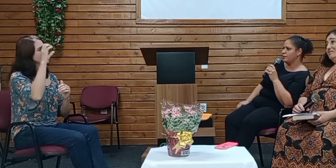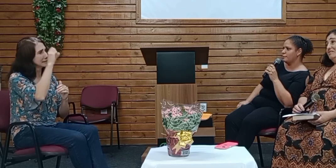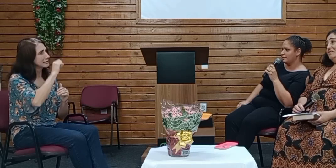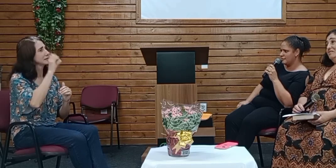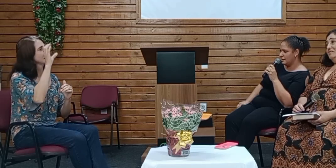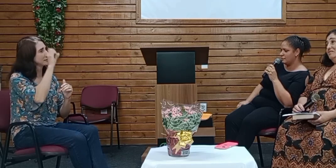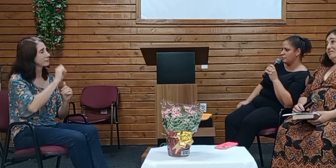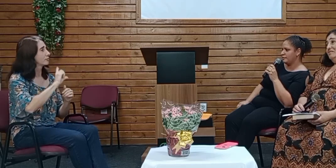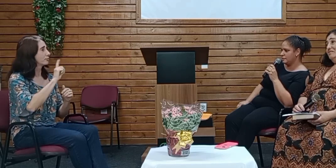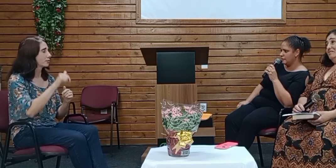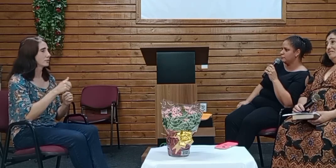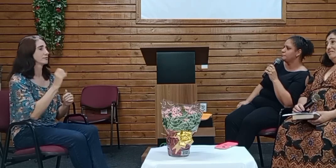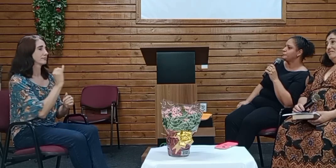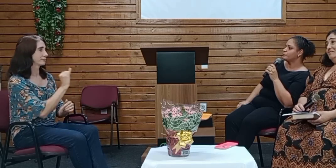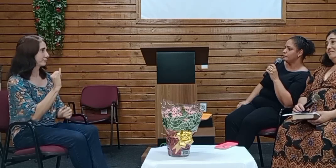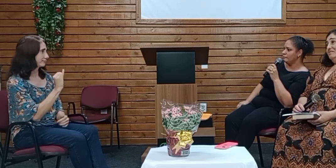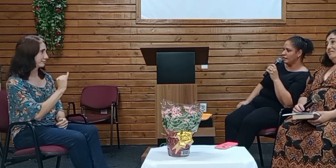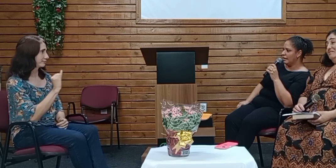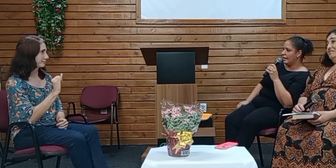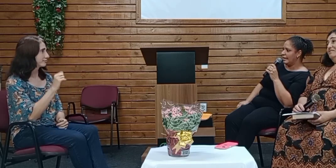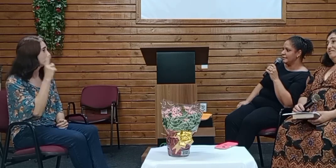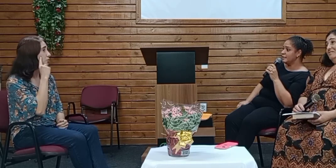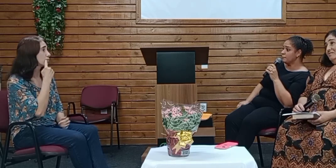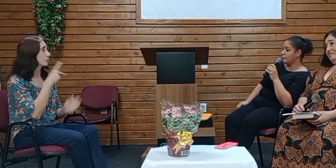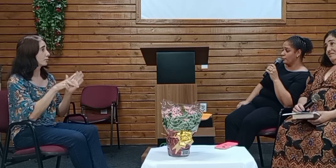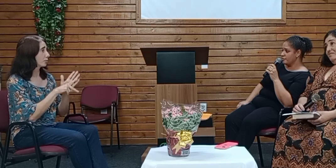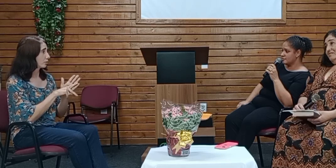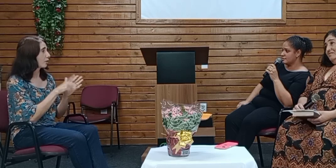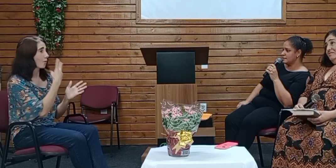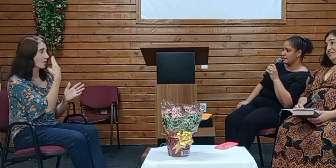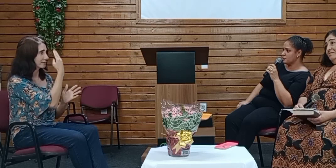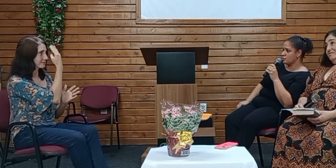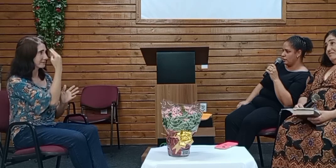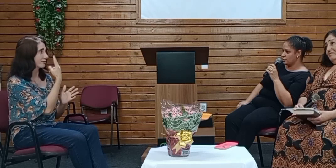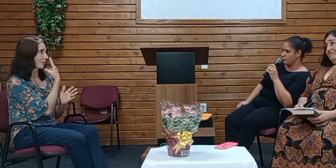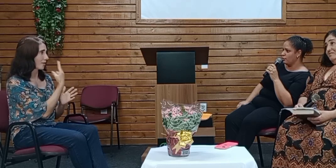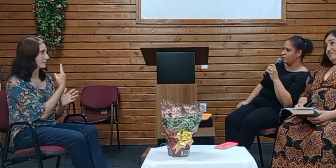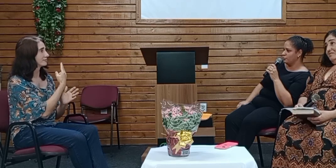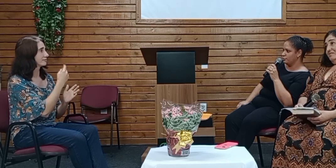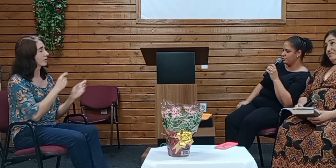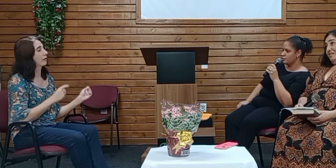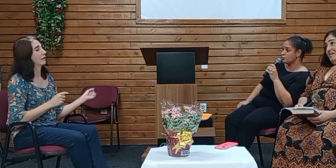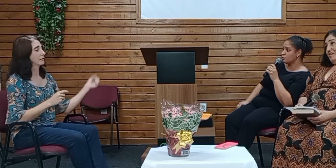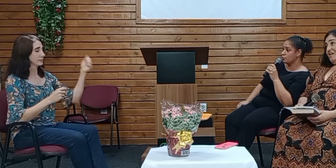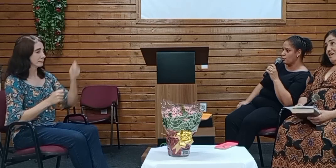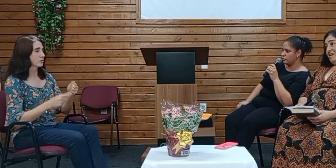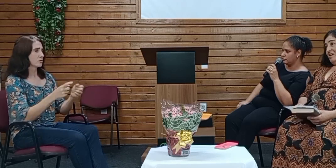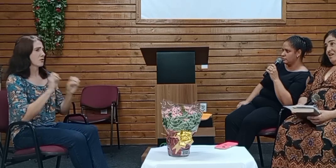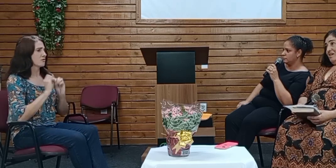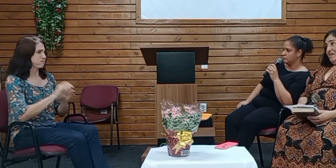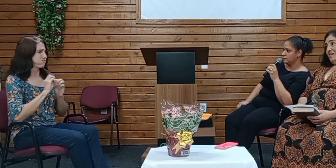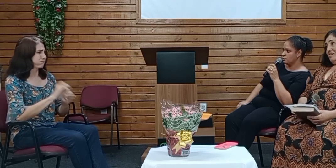fui aprendendo. Aí depois a escola chamou um